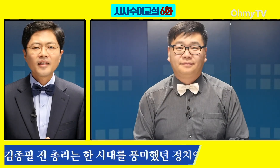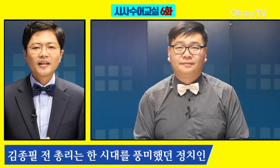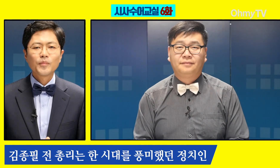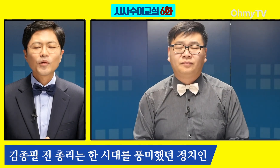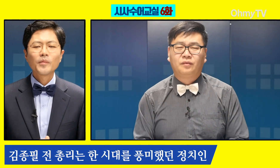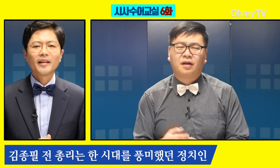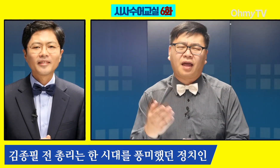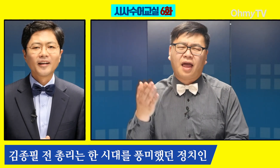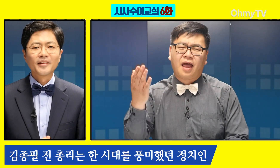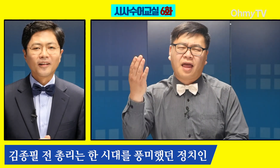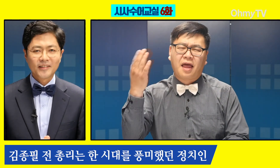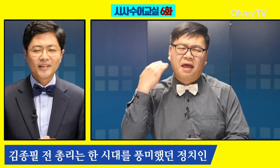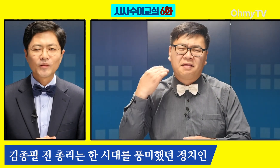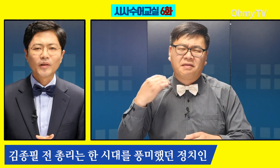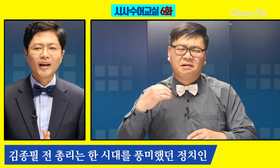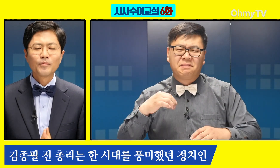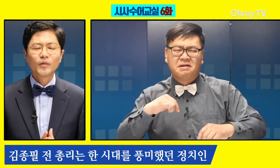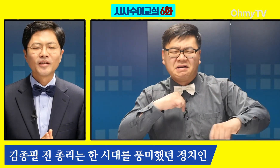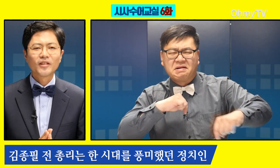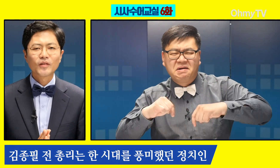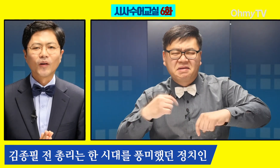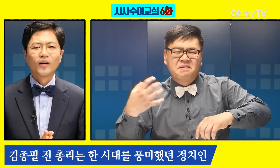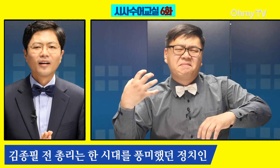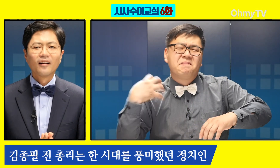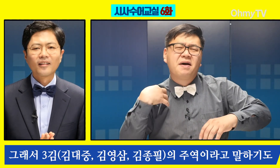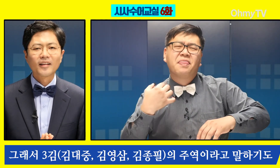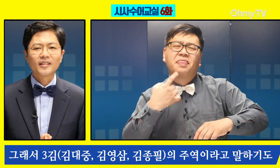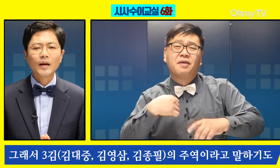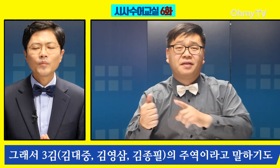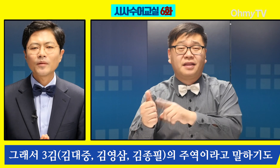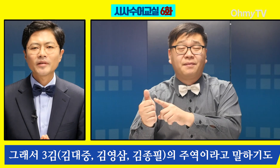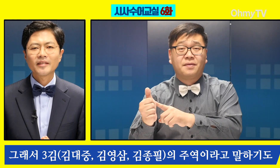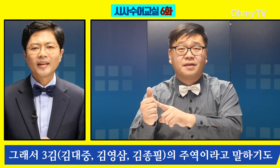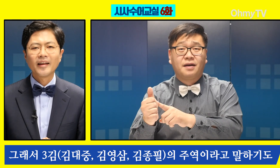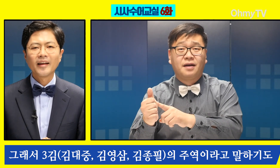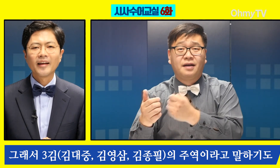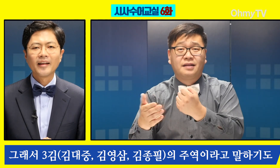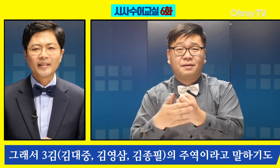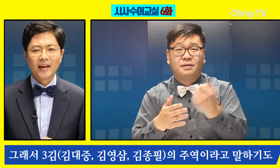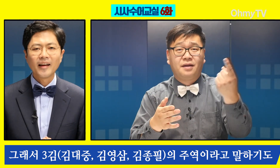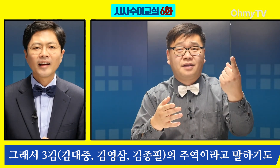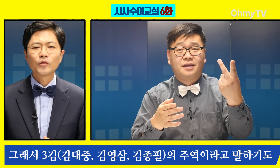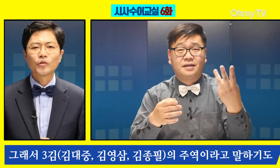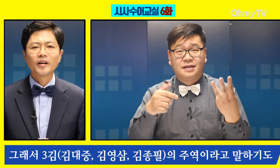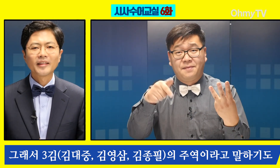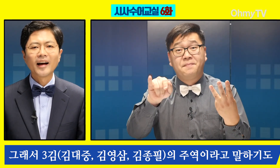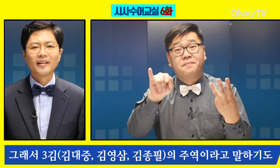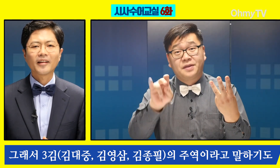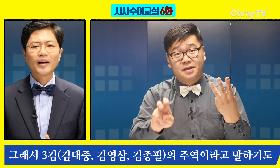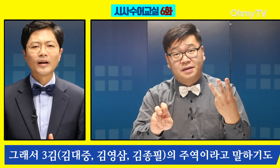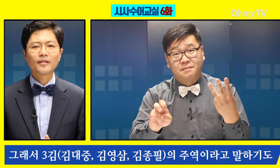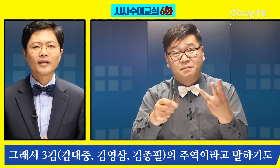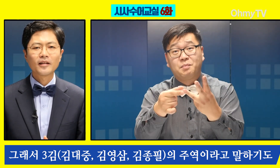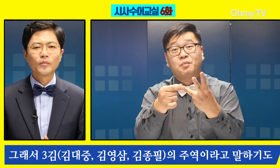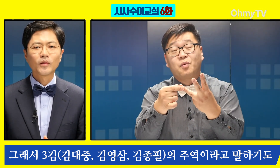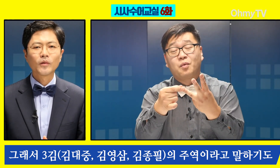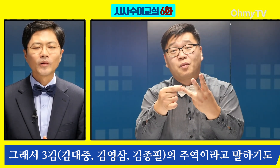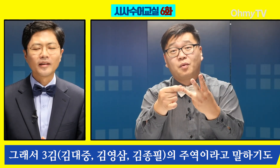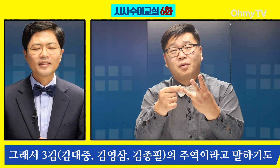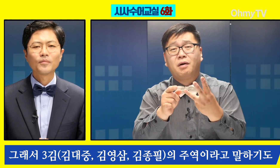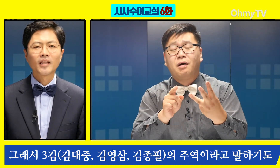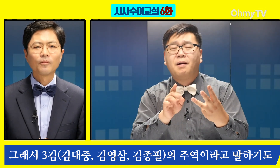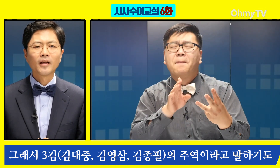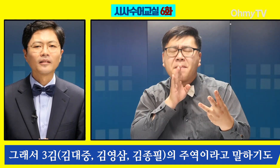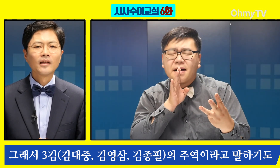한 시대를 풍미했던 정치인 중에 한 분이시죠. 그래서 삼김 시대의 한 주역이다 이렇게 말씀하시는